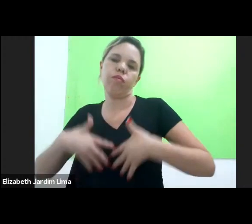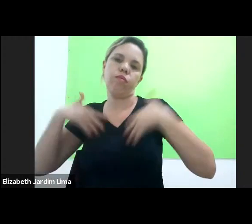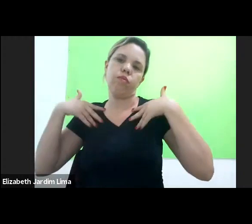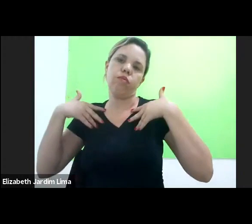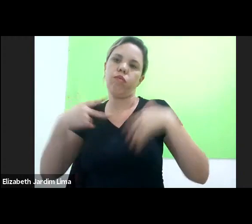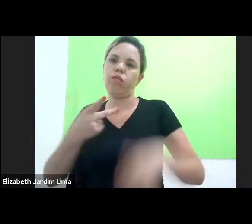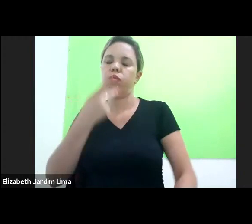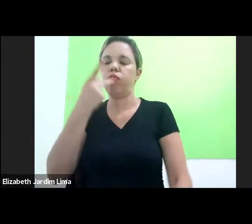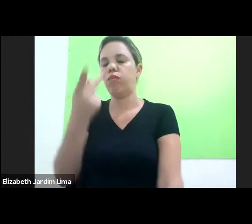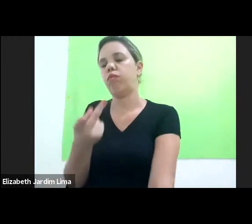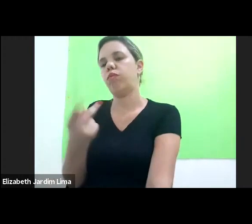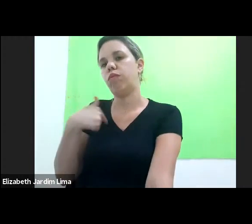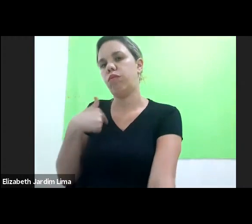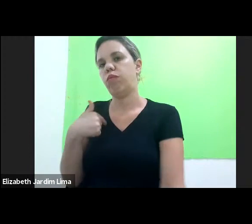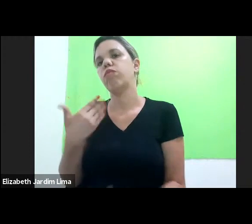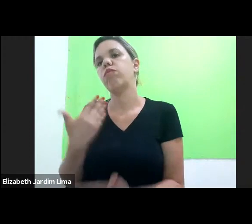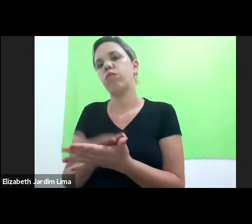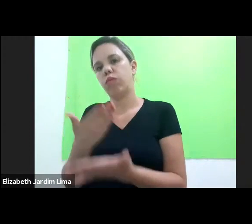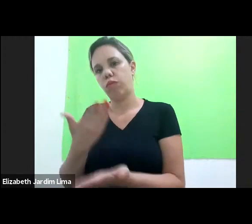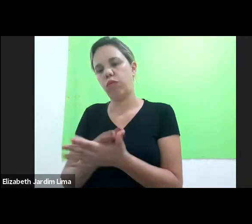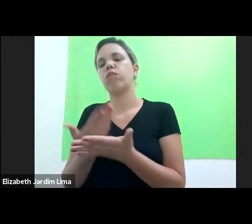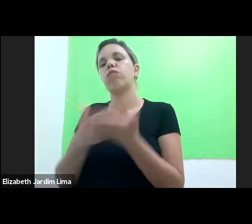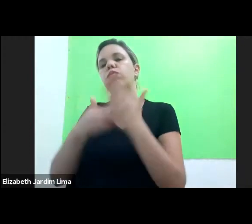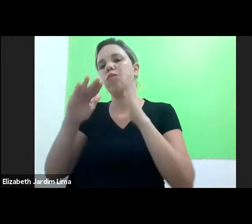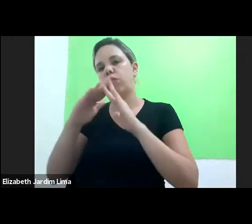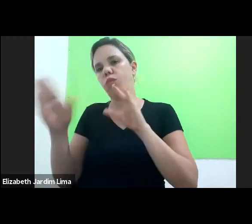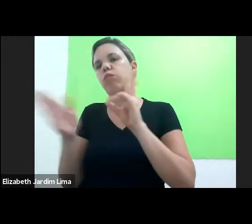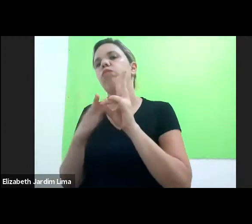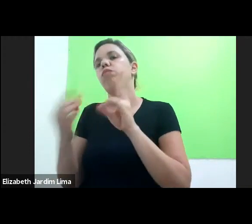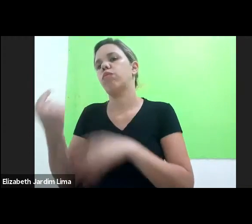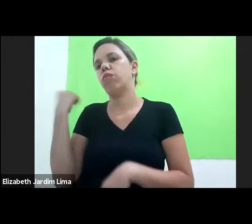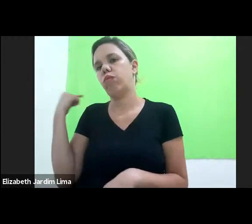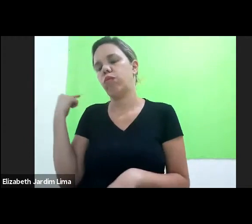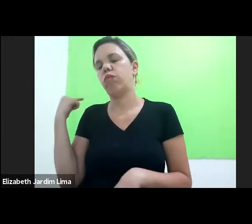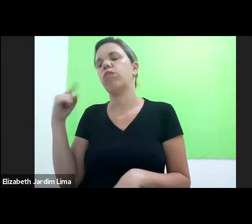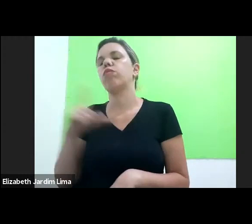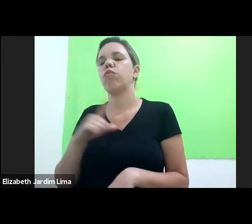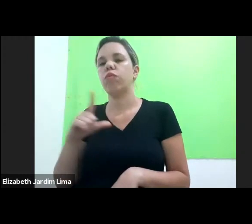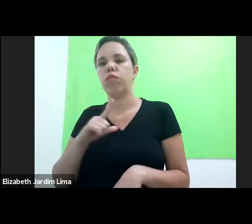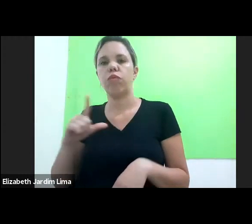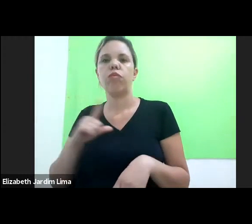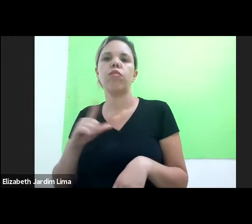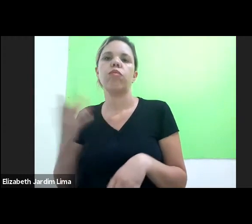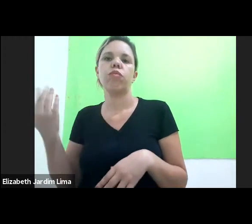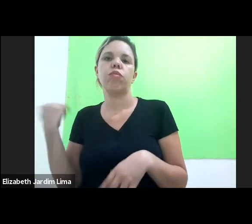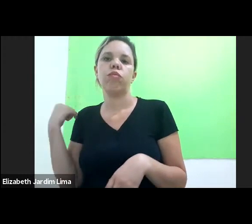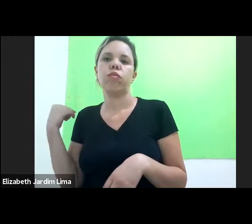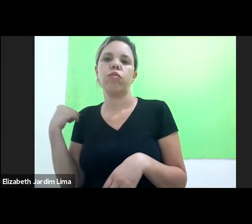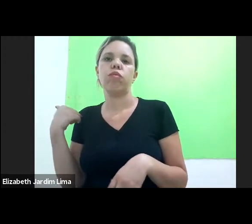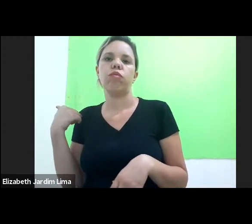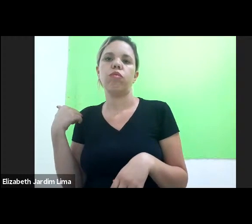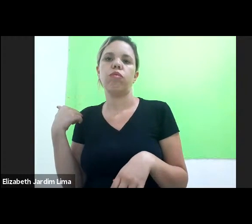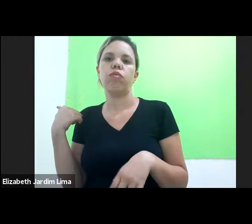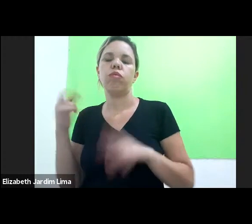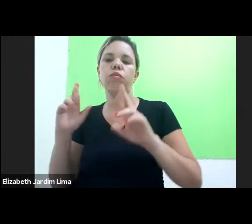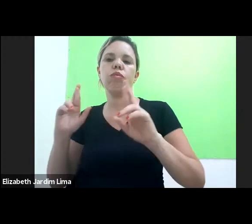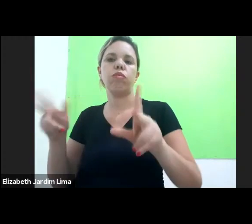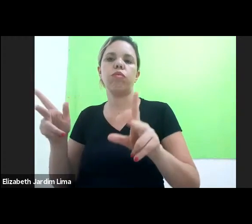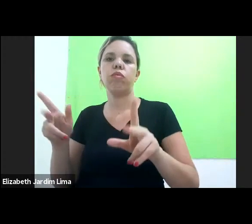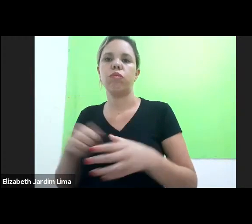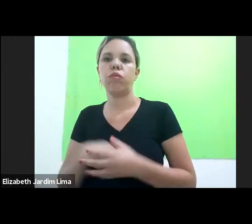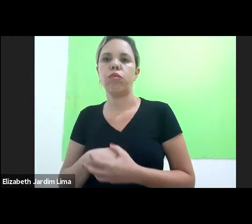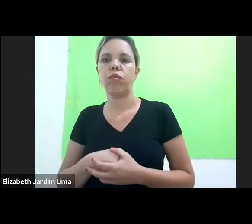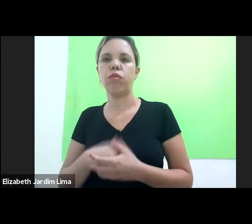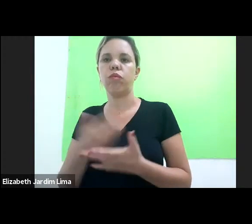que eu estudei em uma escola indígena, né, que existe toda uma diferença, né, entre uma